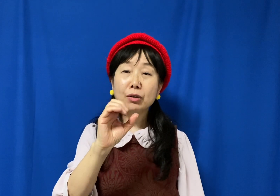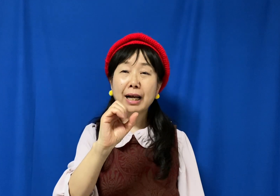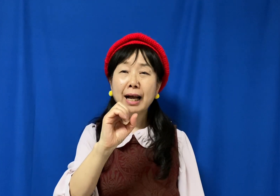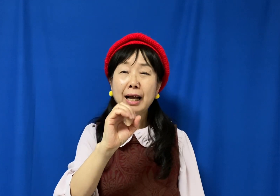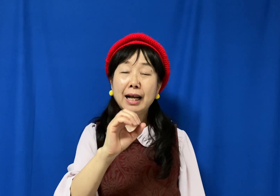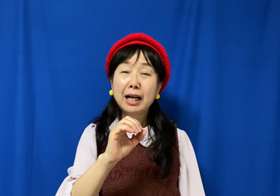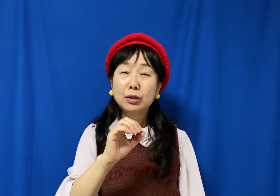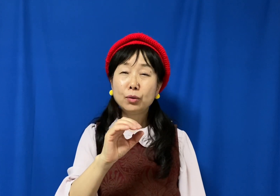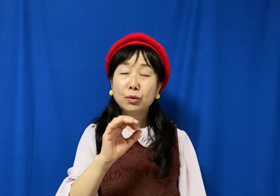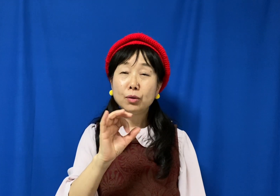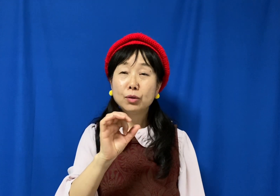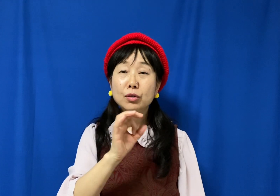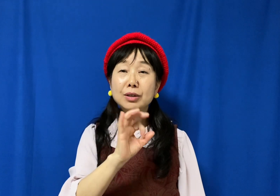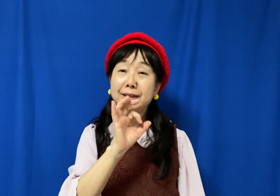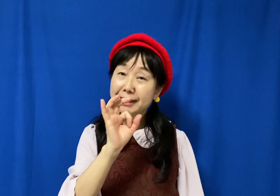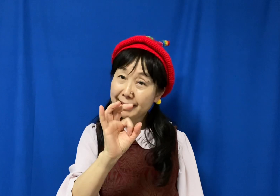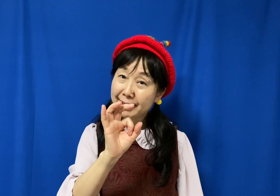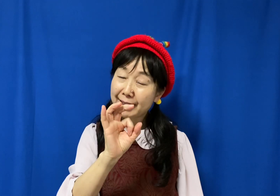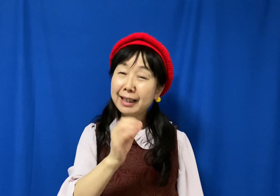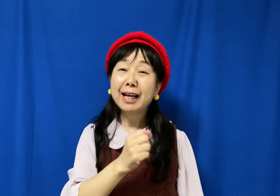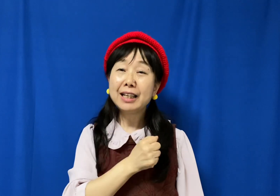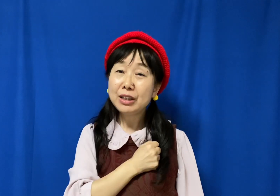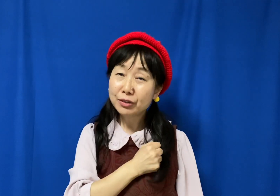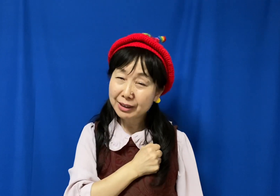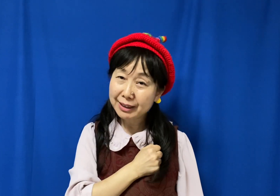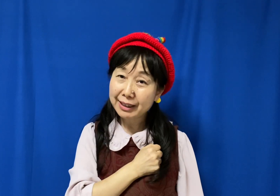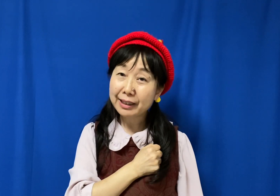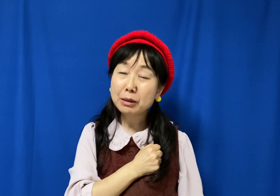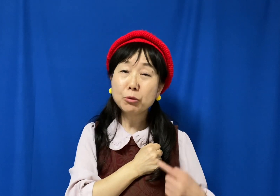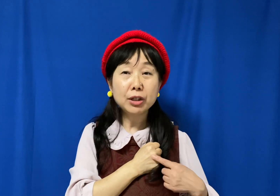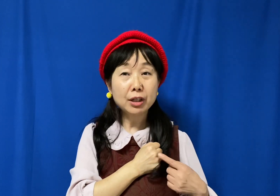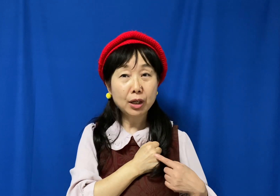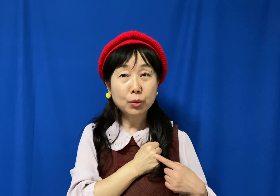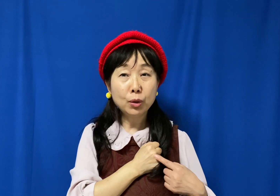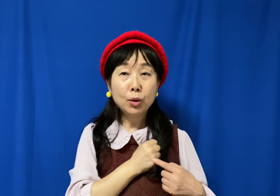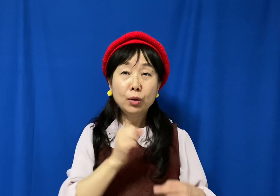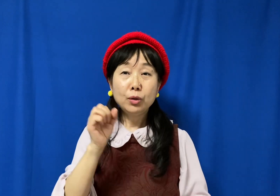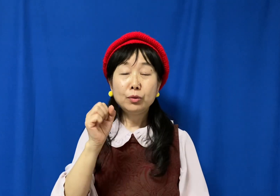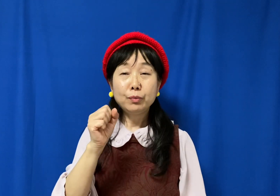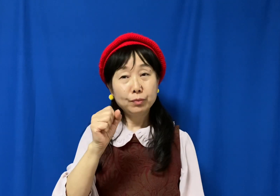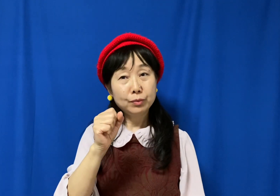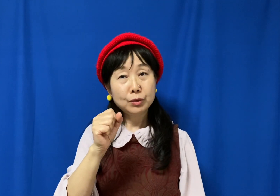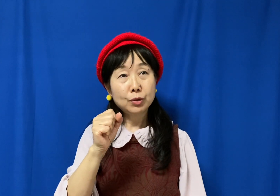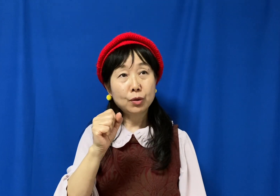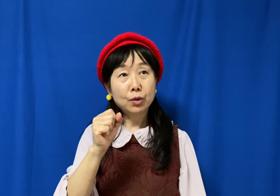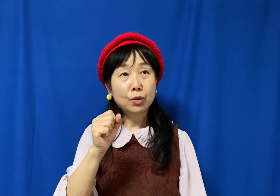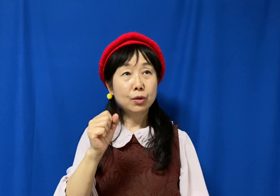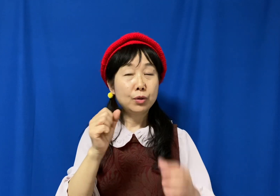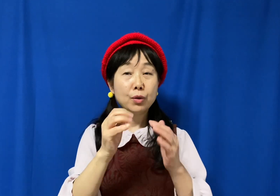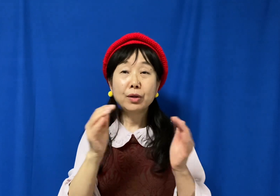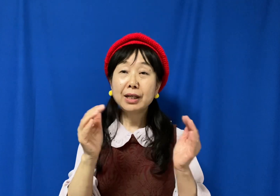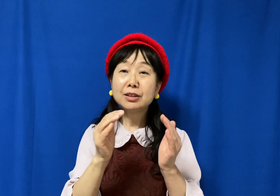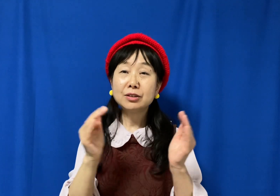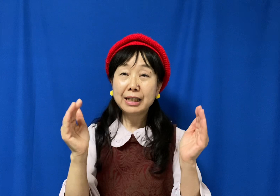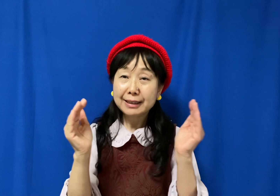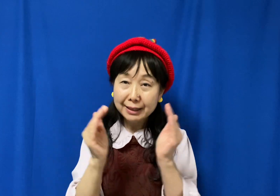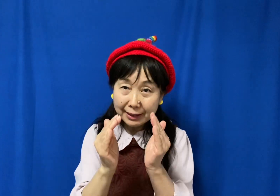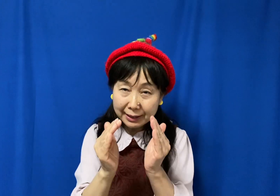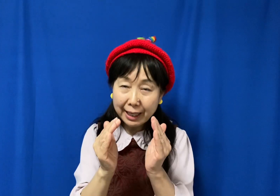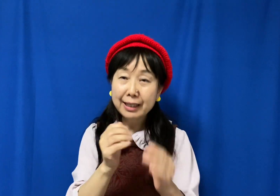か、小さな命ってやってもいいんだけど、ちょっと表現するね、小さい